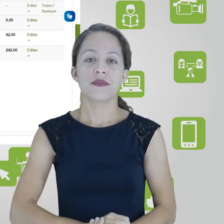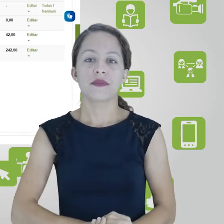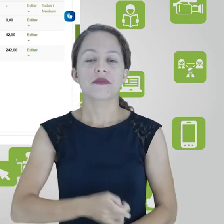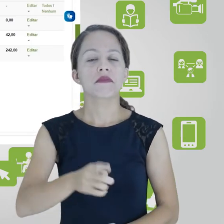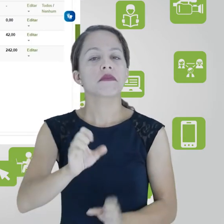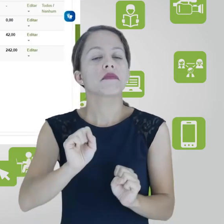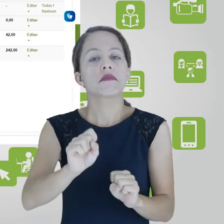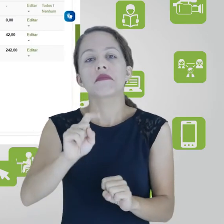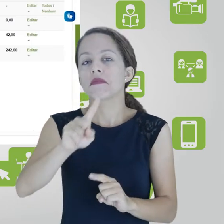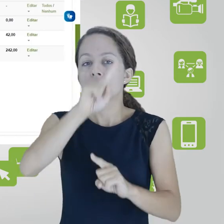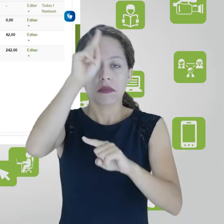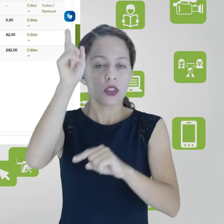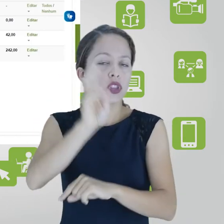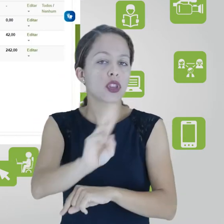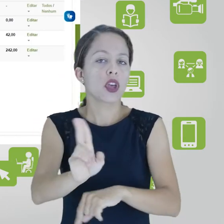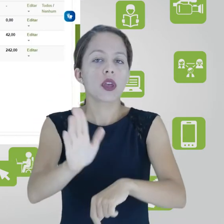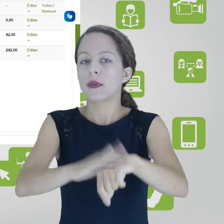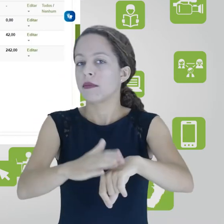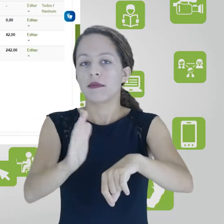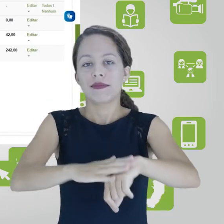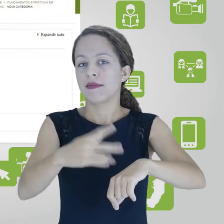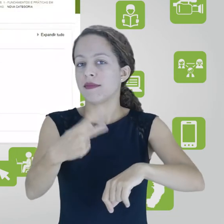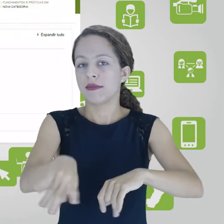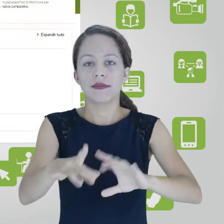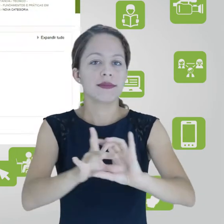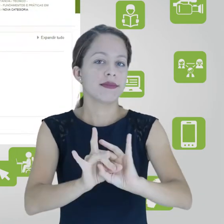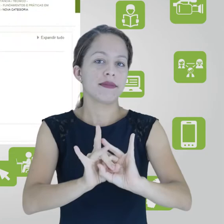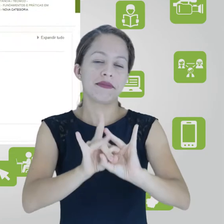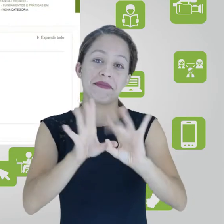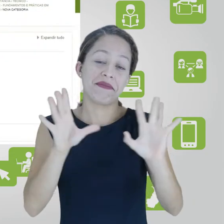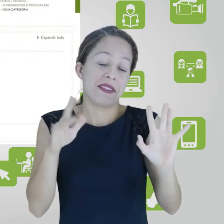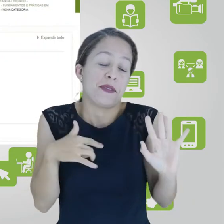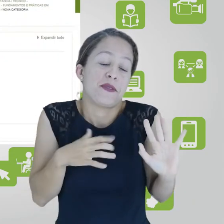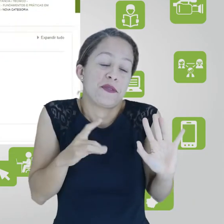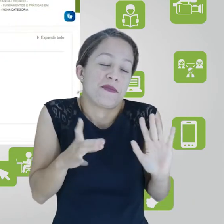etapa B. Ó, vocês podem usar o nome que vocês